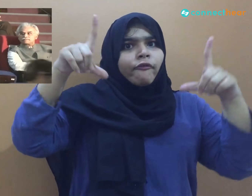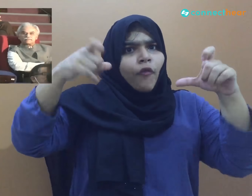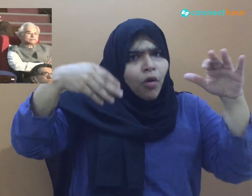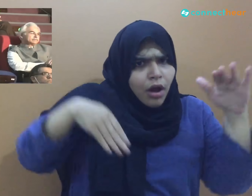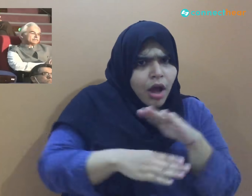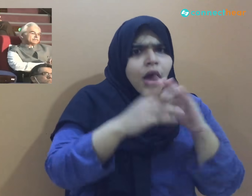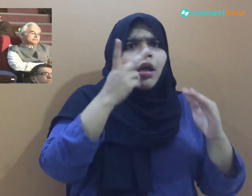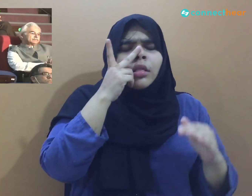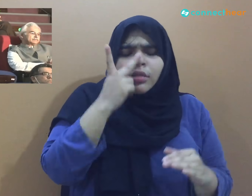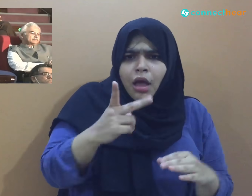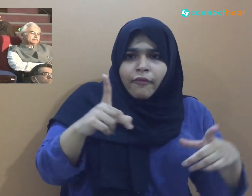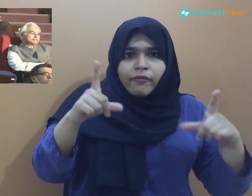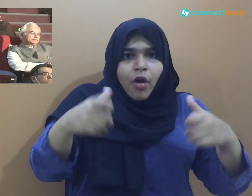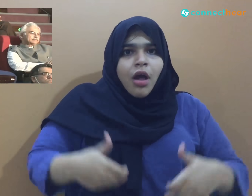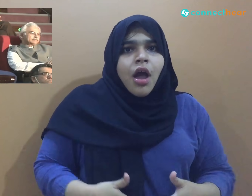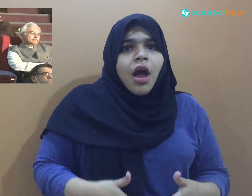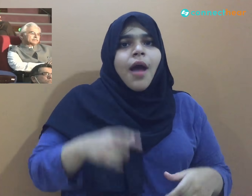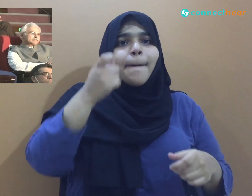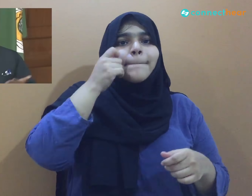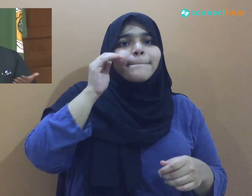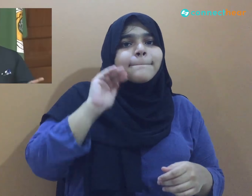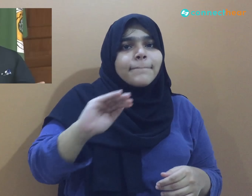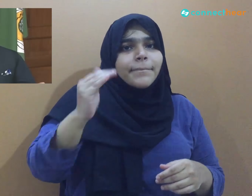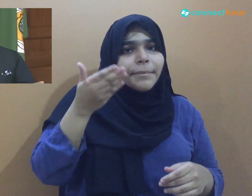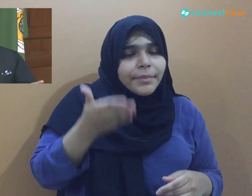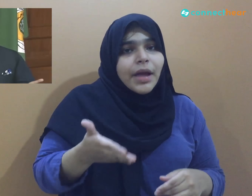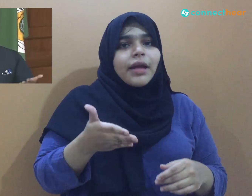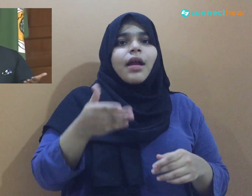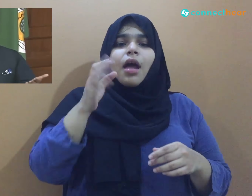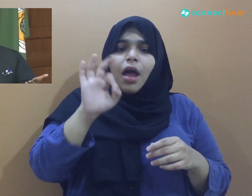تو وہاں پہ ان ڈاکٹرز نے ان کی کڈنی کا ایکس